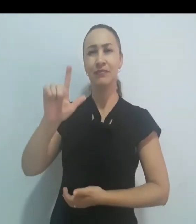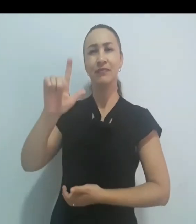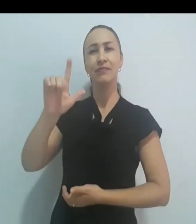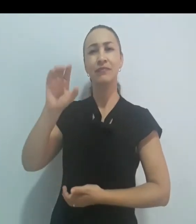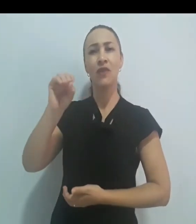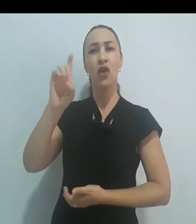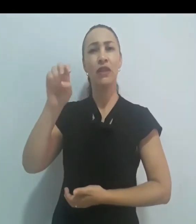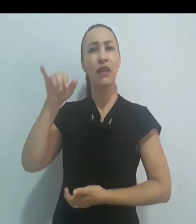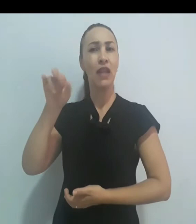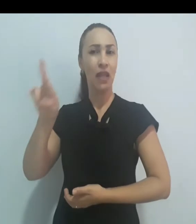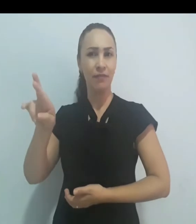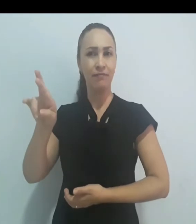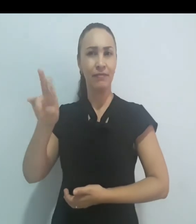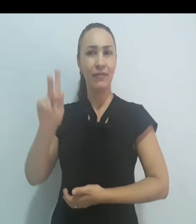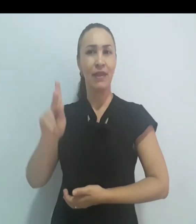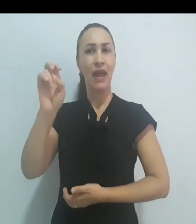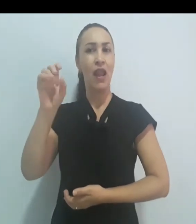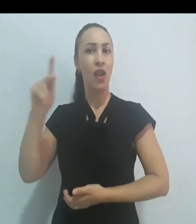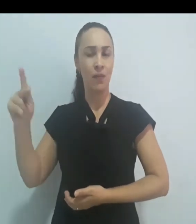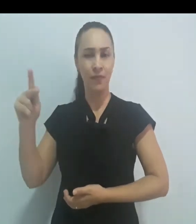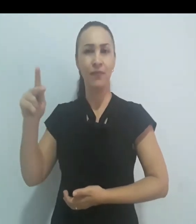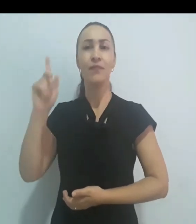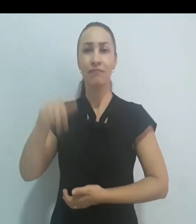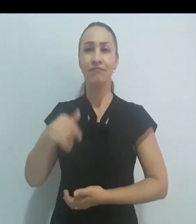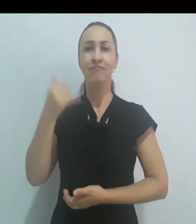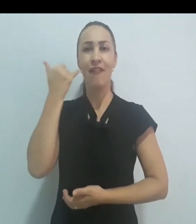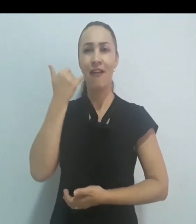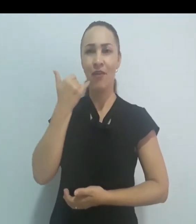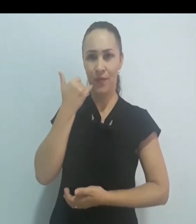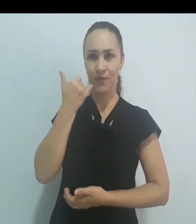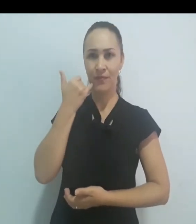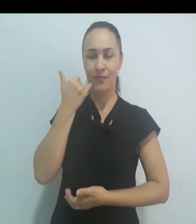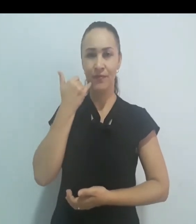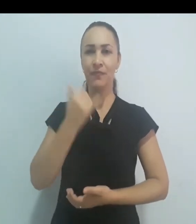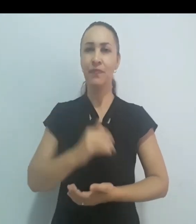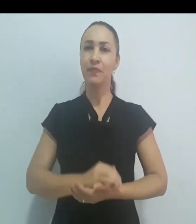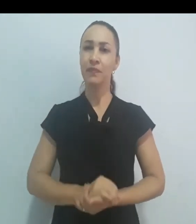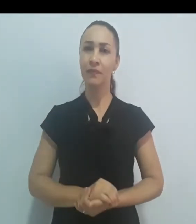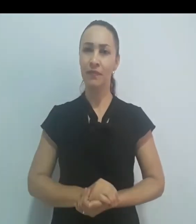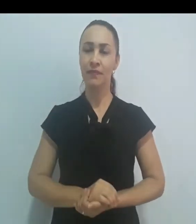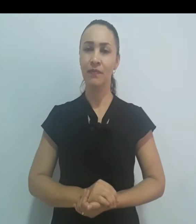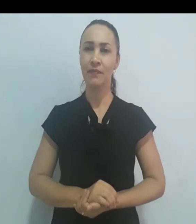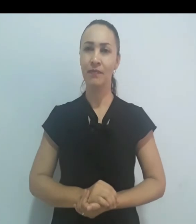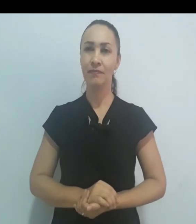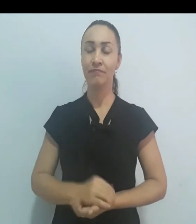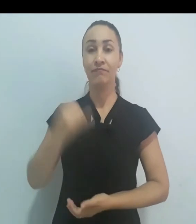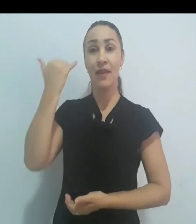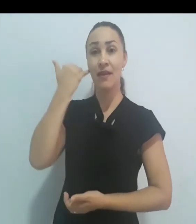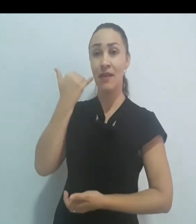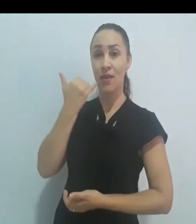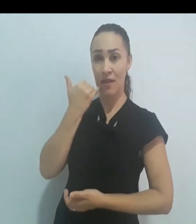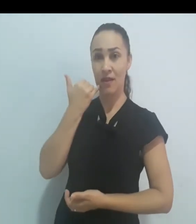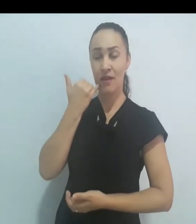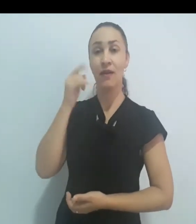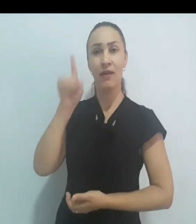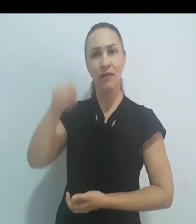Ledonir, né? O nome dela é bastante diferente, Carnop, né? Lodenir Carnop. A